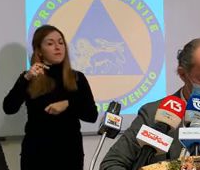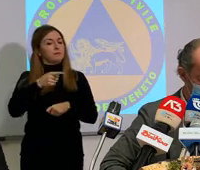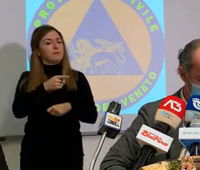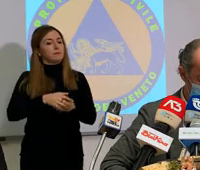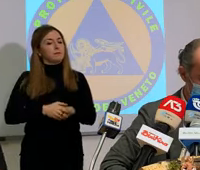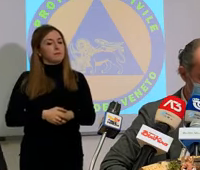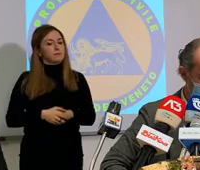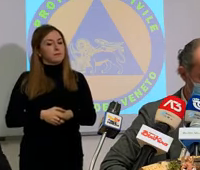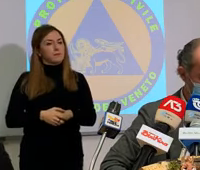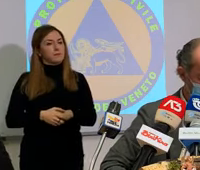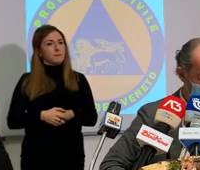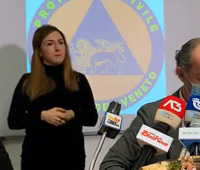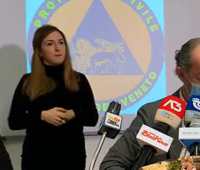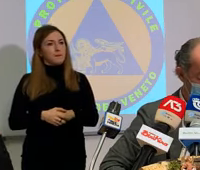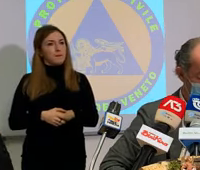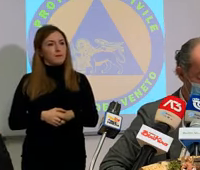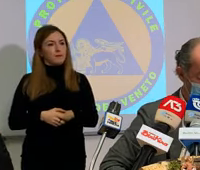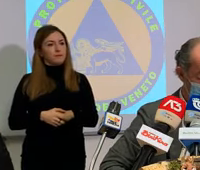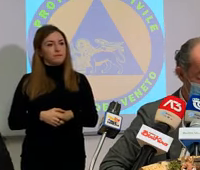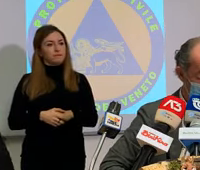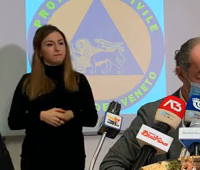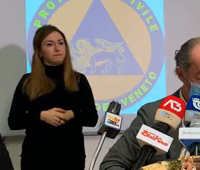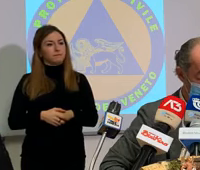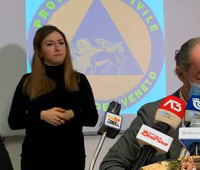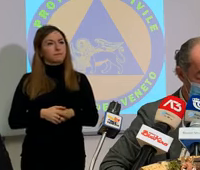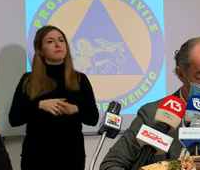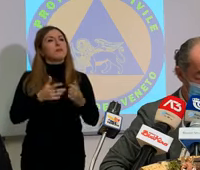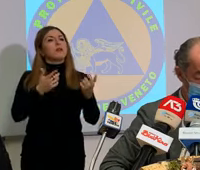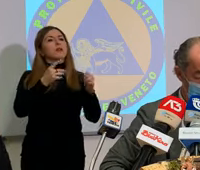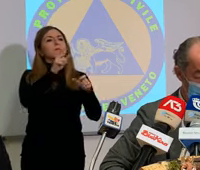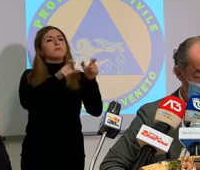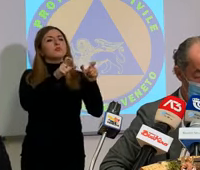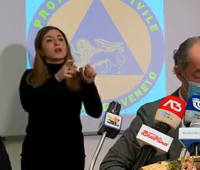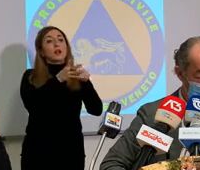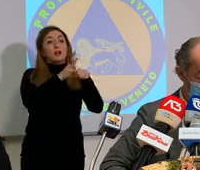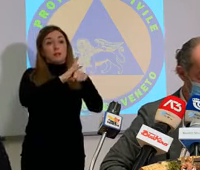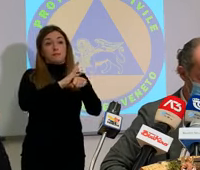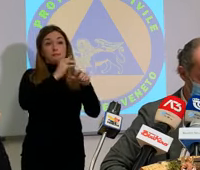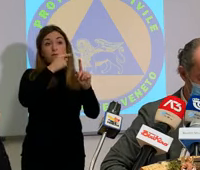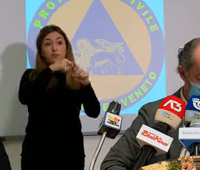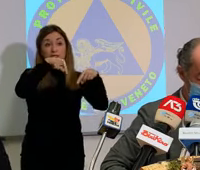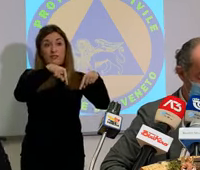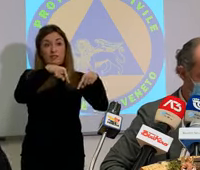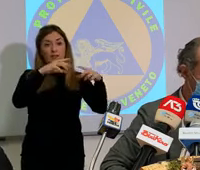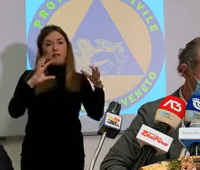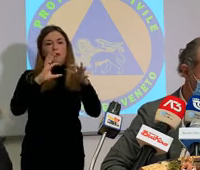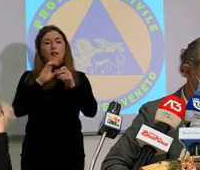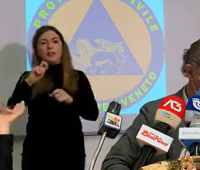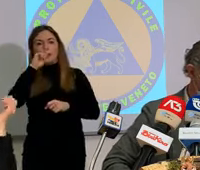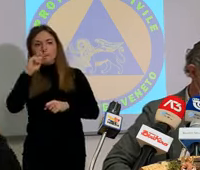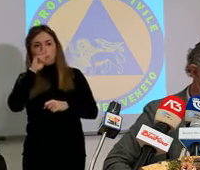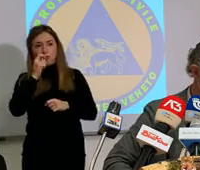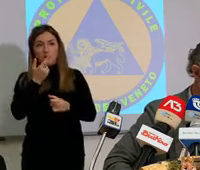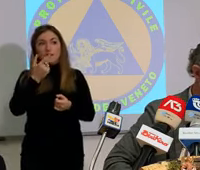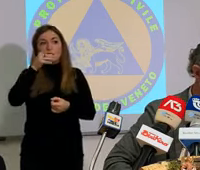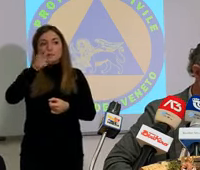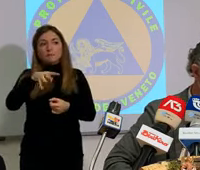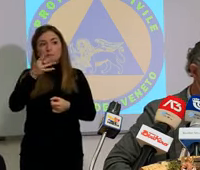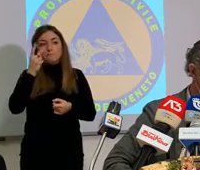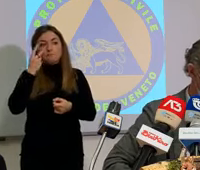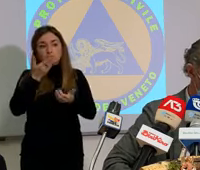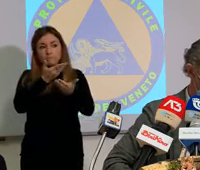questa questa tabella cioè covip casi attualmente positivi sui test equa videro tabella vedete c'è